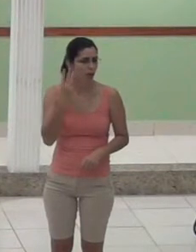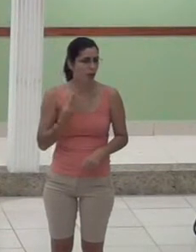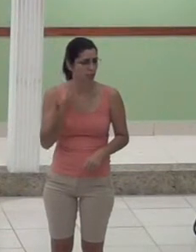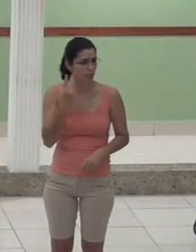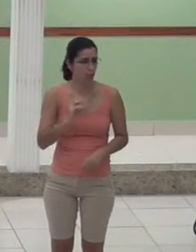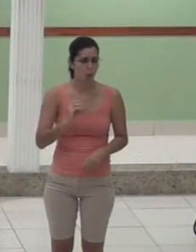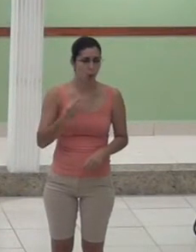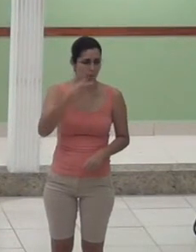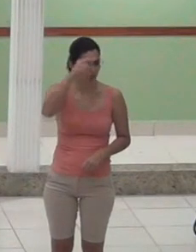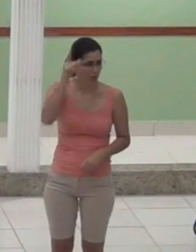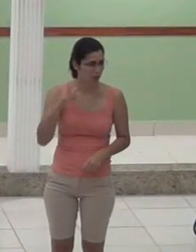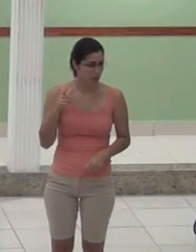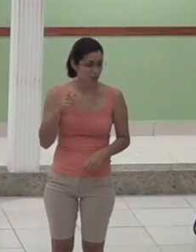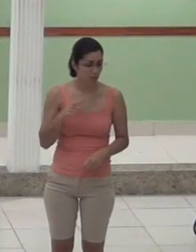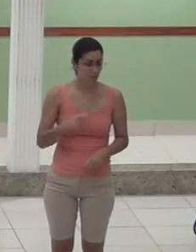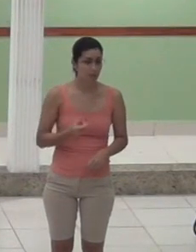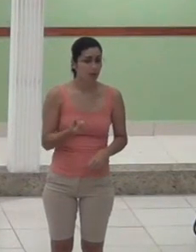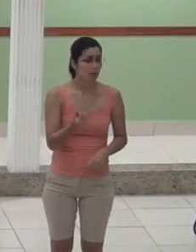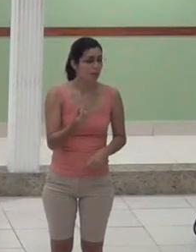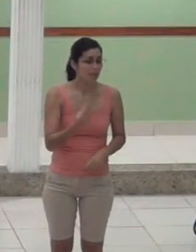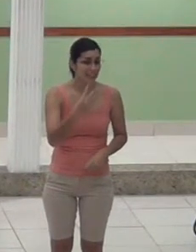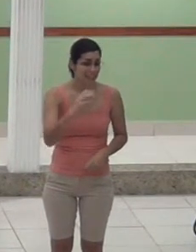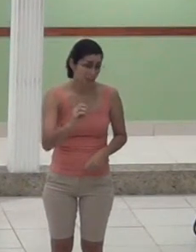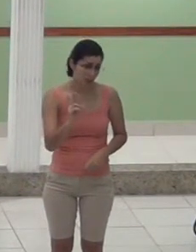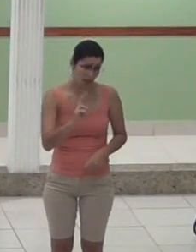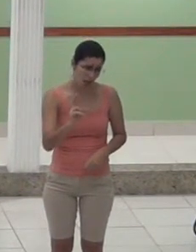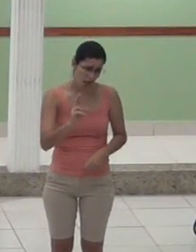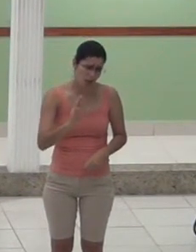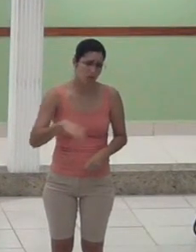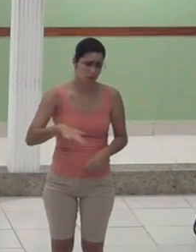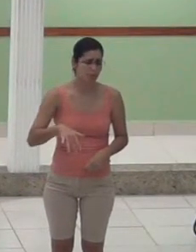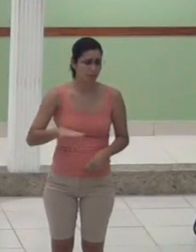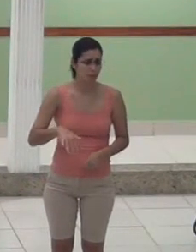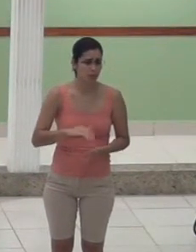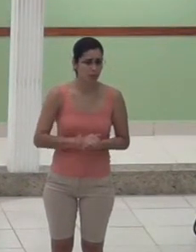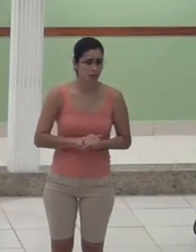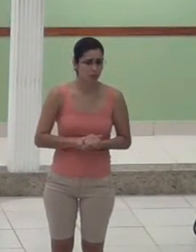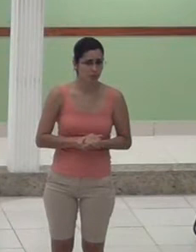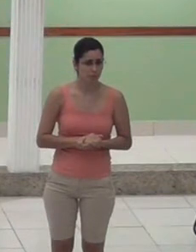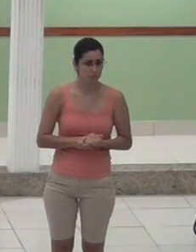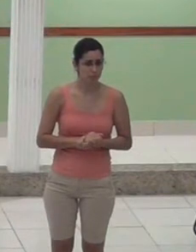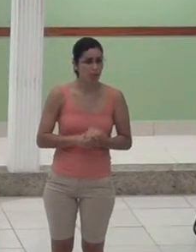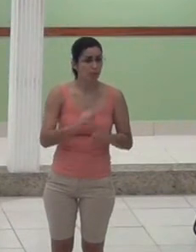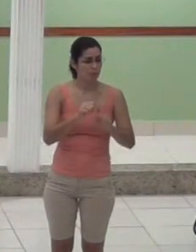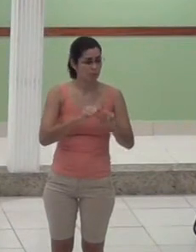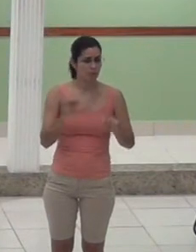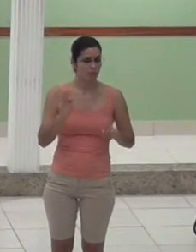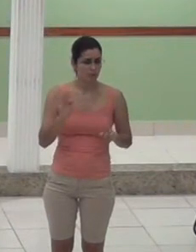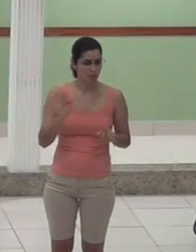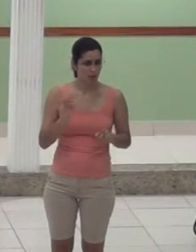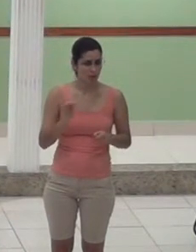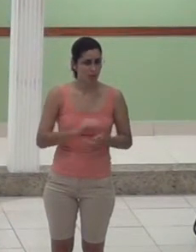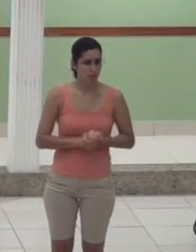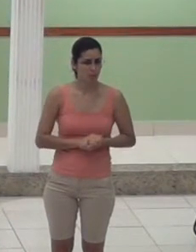é R$30 a inscrição, agora em fevereiro, e depois as mensalidades são de R$30.